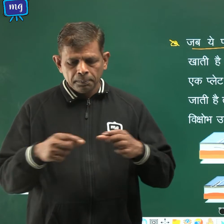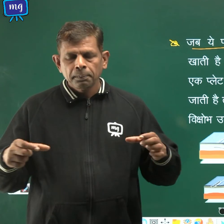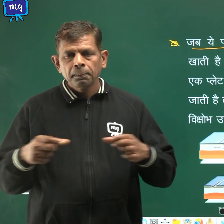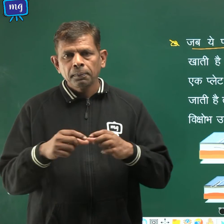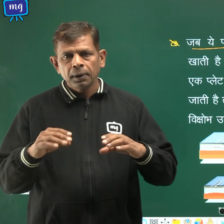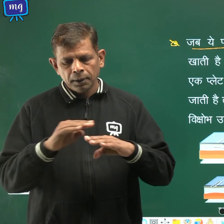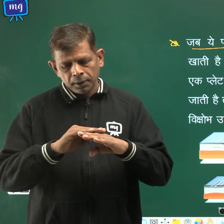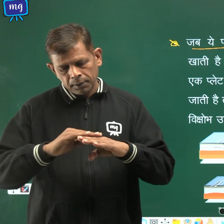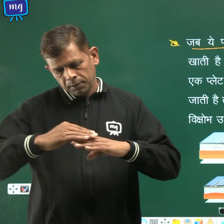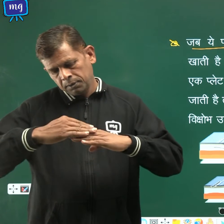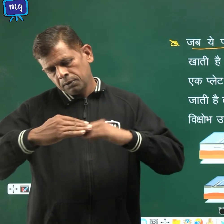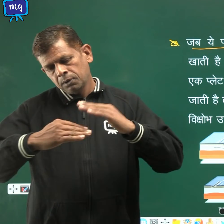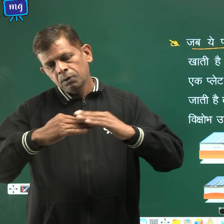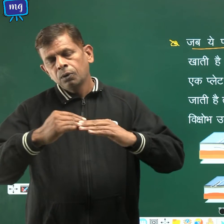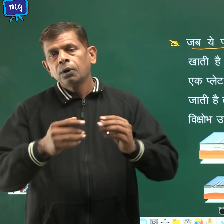एक दूसरे से